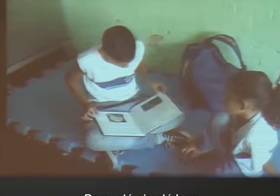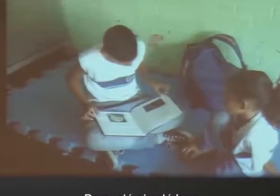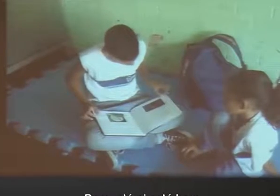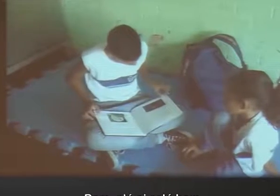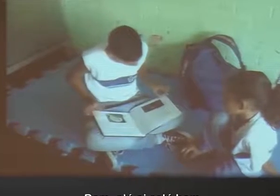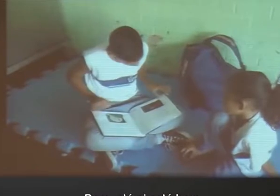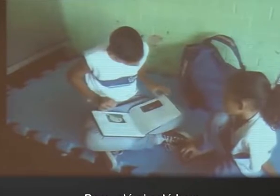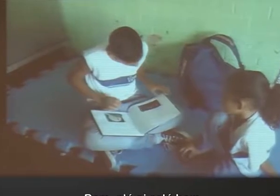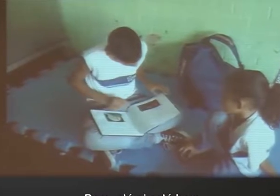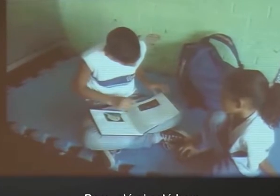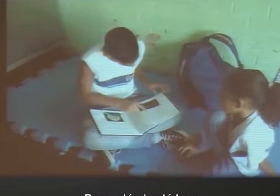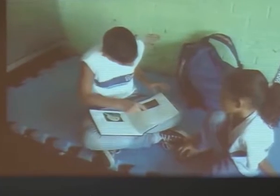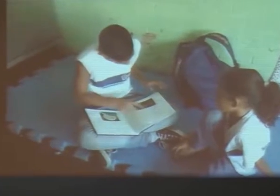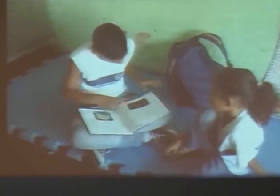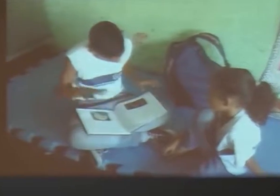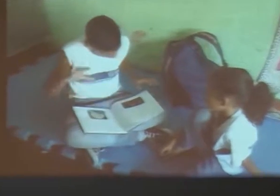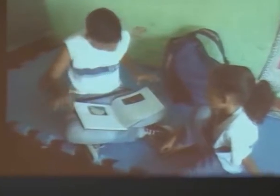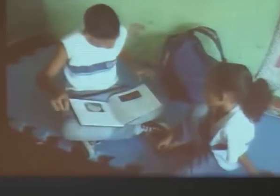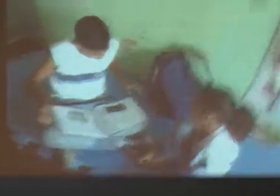Bom, até aí está bom.